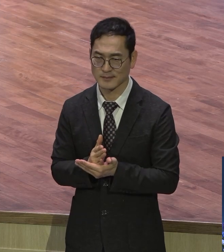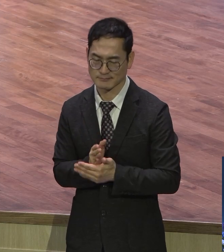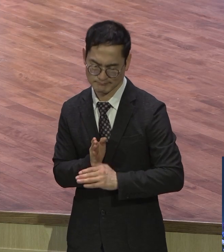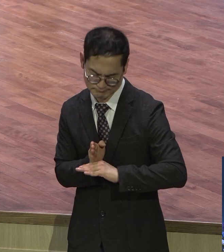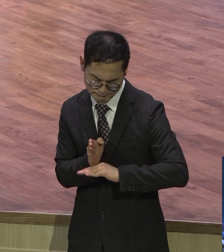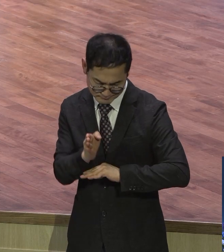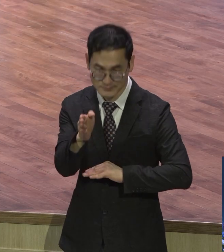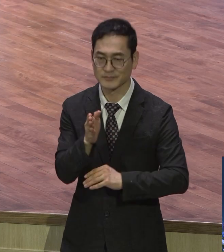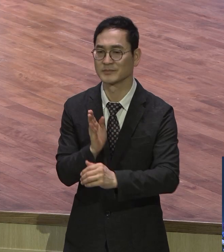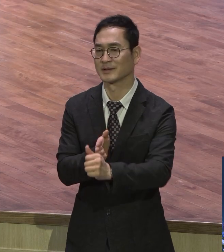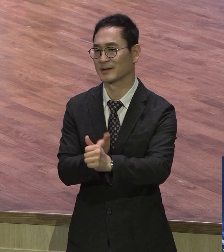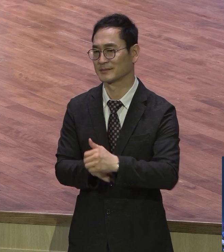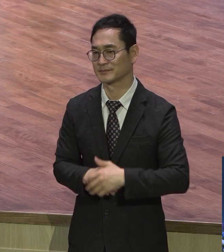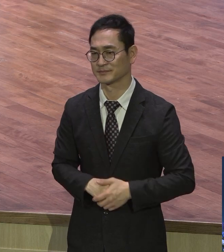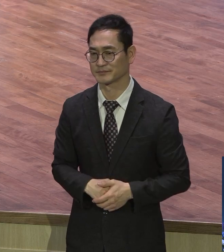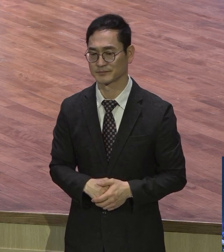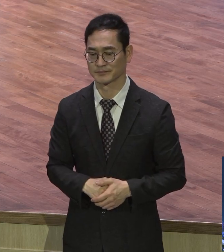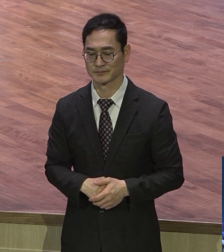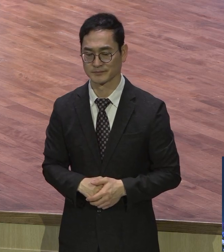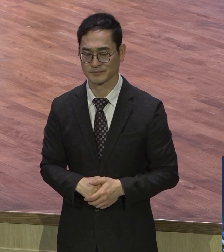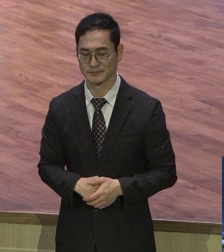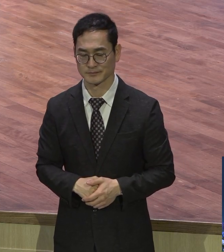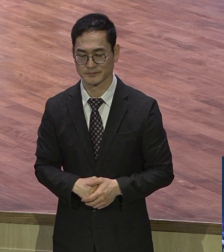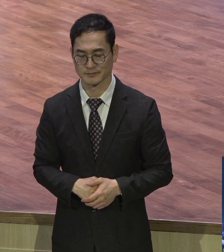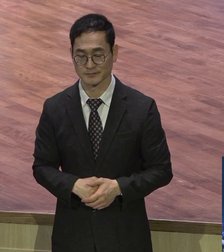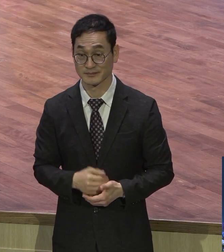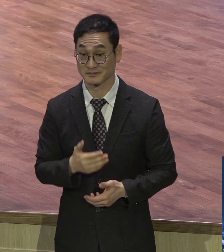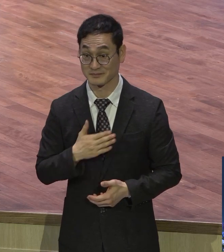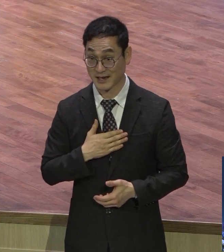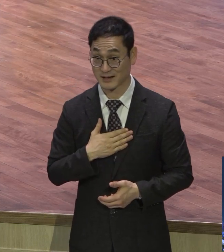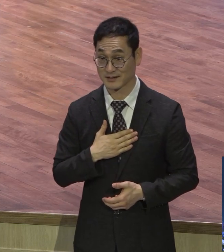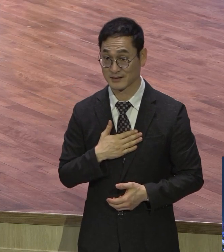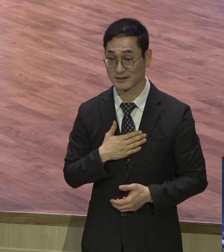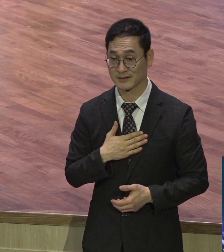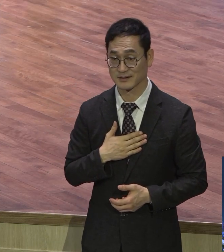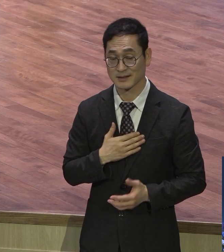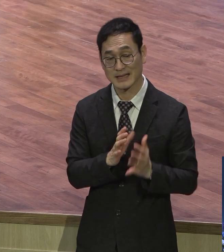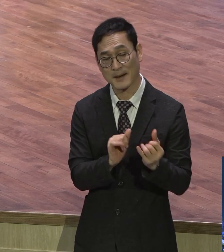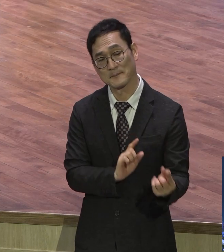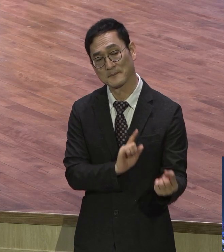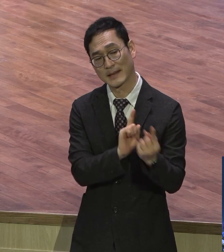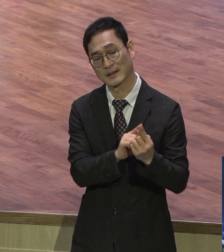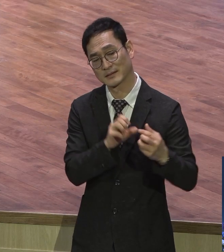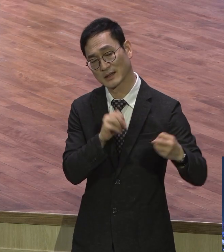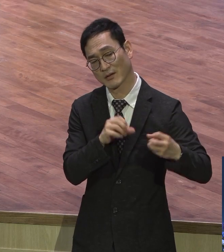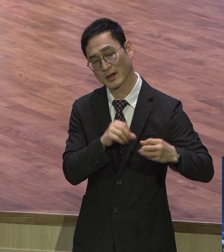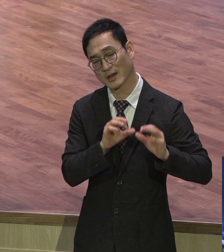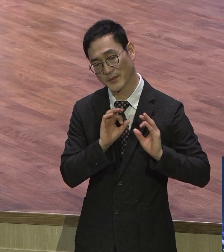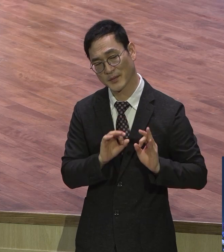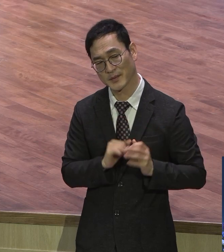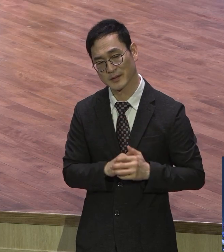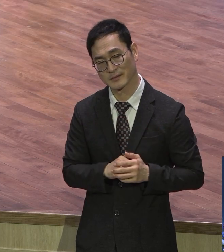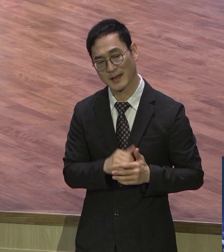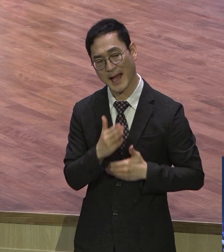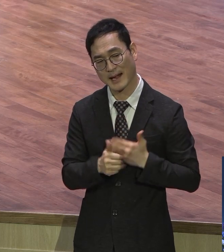미안합니다 저는 사람을 10분만 만나보면 이분은 하나님만 바라보는